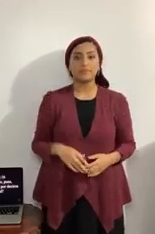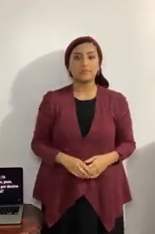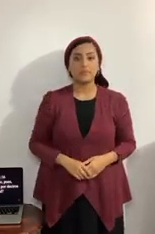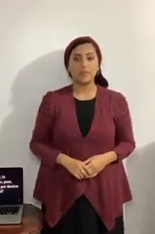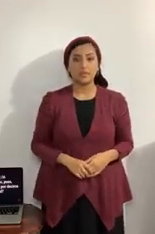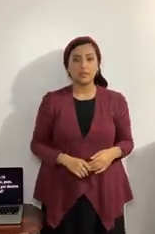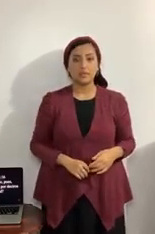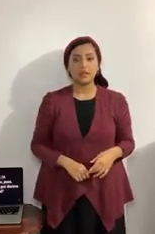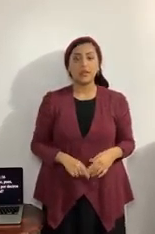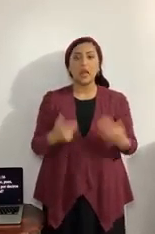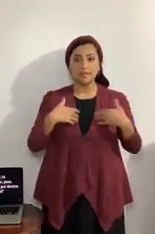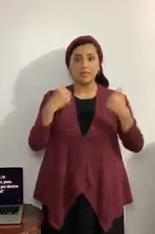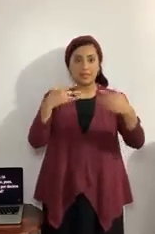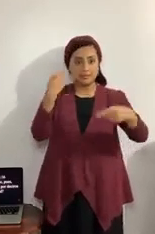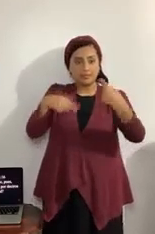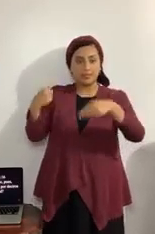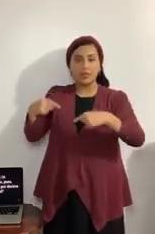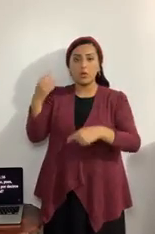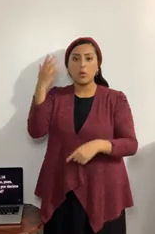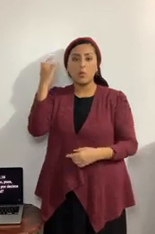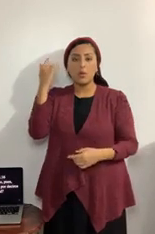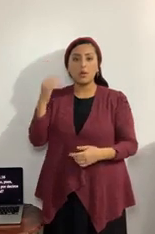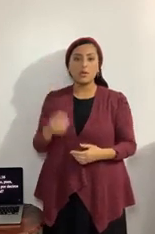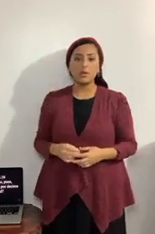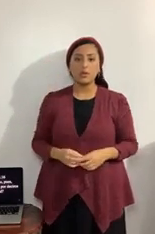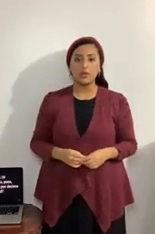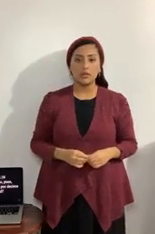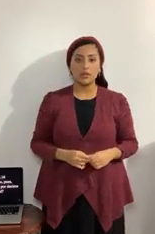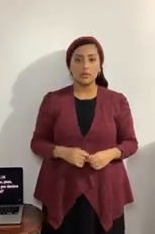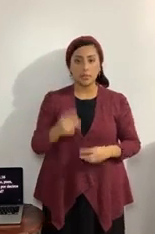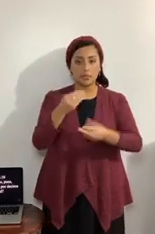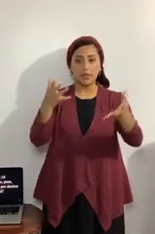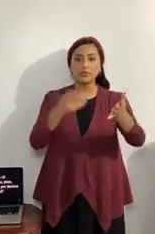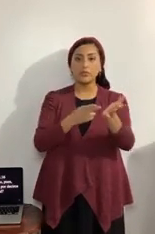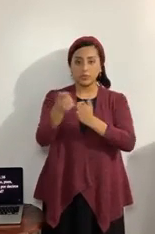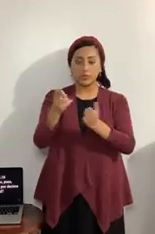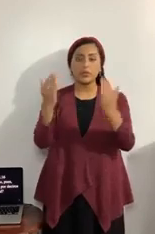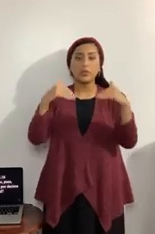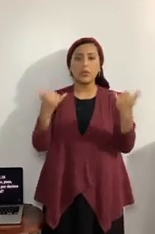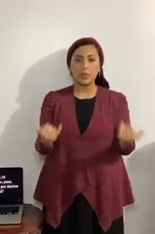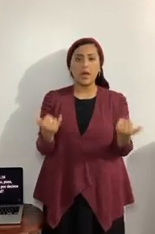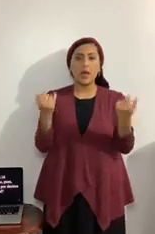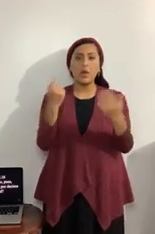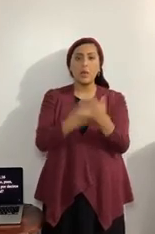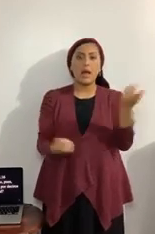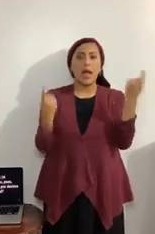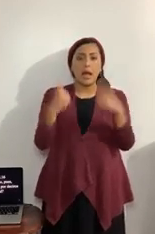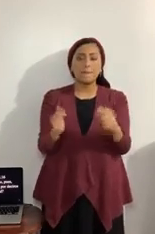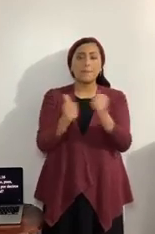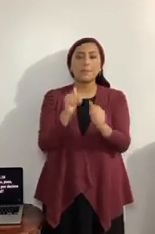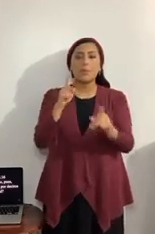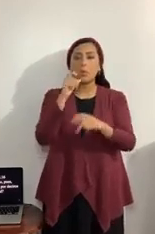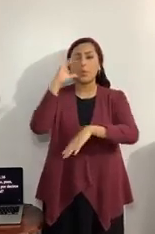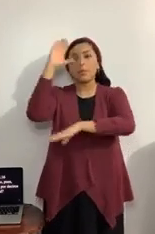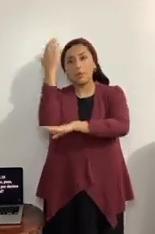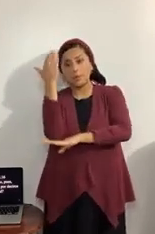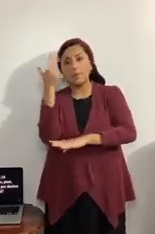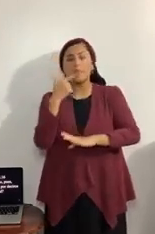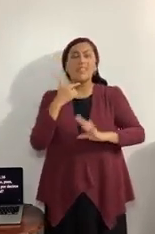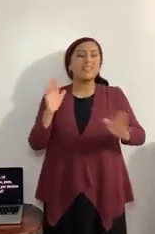a echar muchos enemigos, por así decirlo. Ahora, ¿qué pasa con toda la gente que celebra la Navidad y que dice, no pasa nada? No,